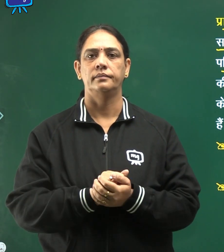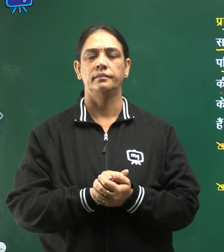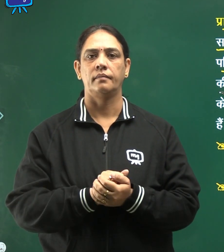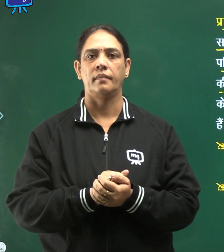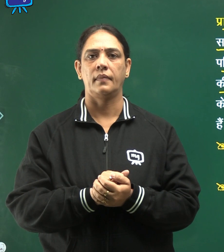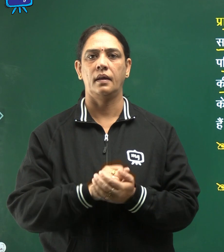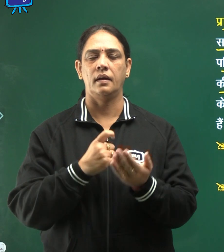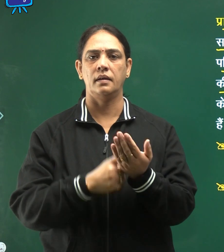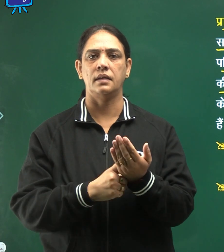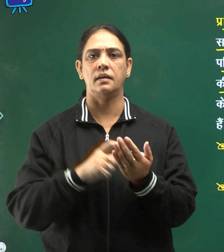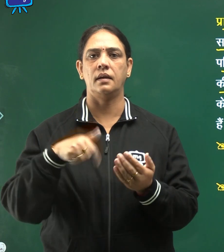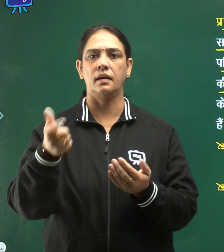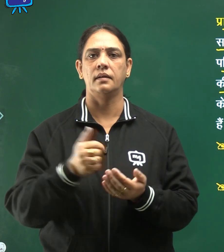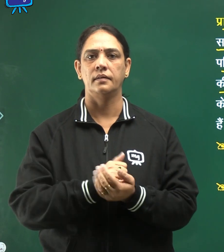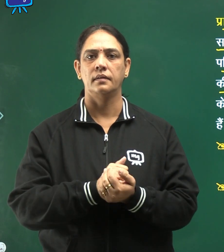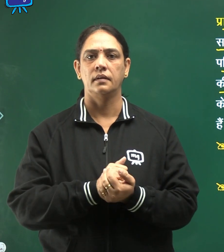परिणामों की